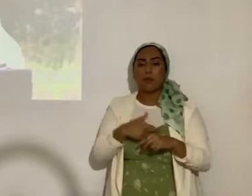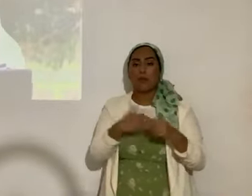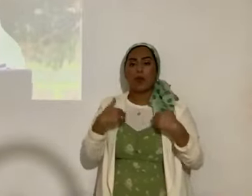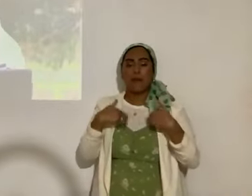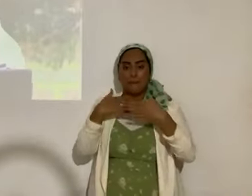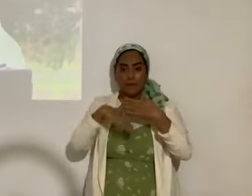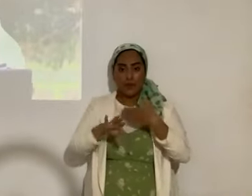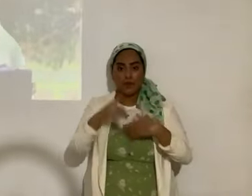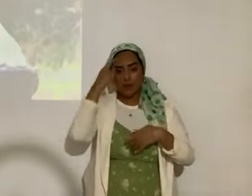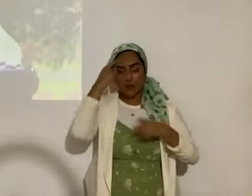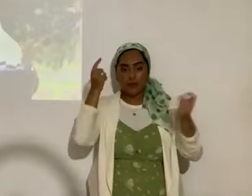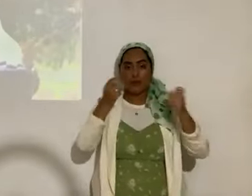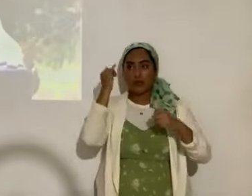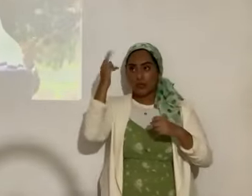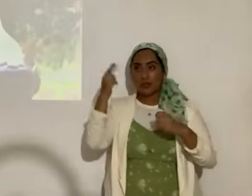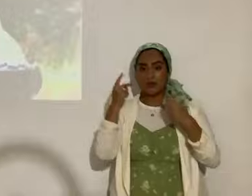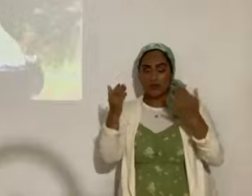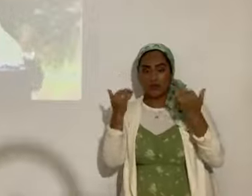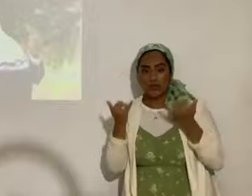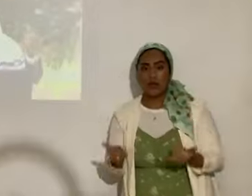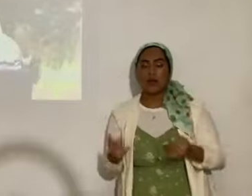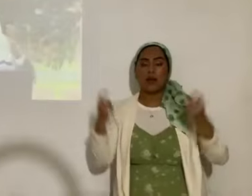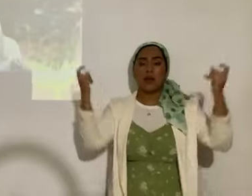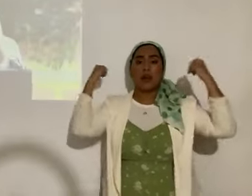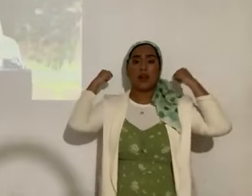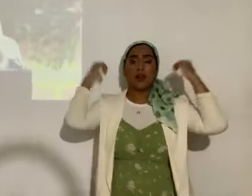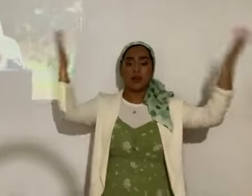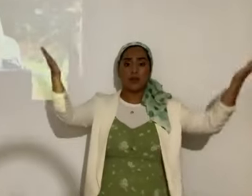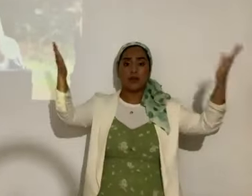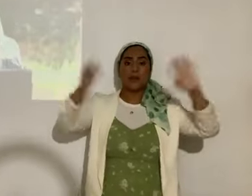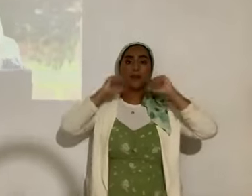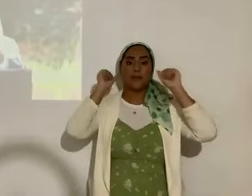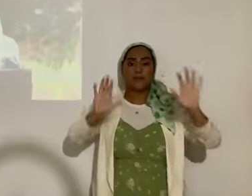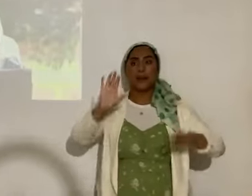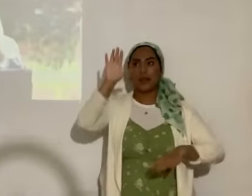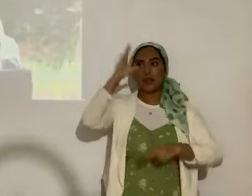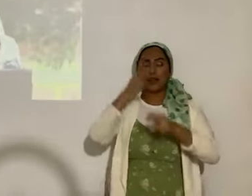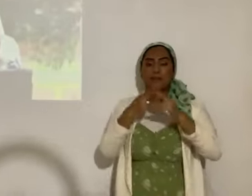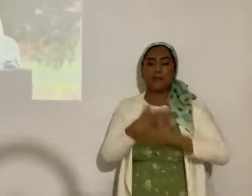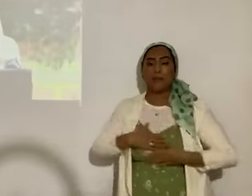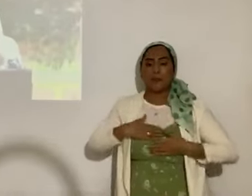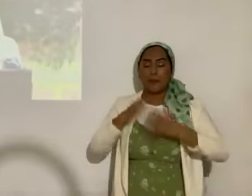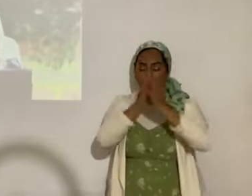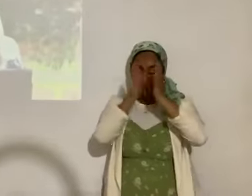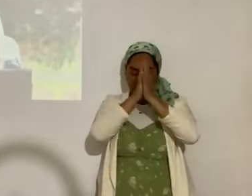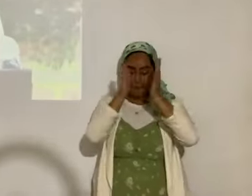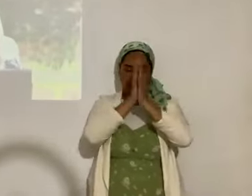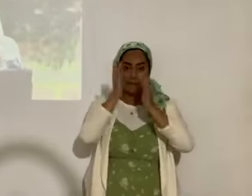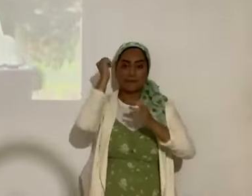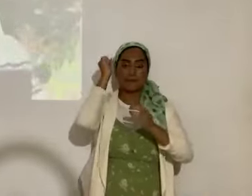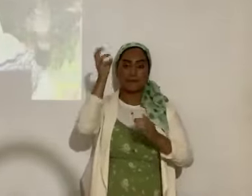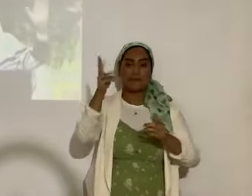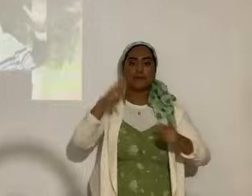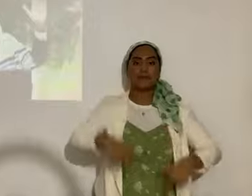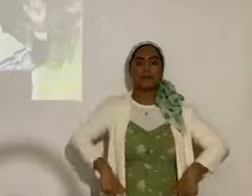nacido para adorar a Yahweh y lo hacemos ahora Aleluya bendito es el gózate gózate